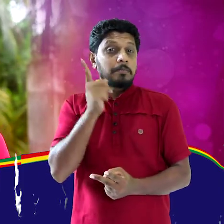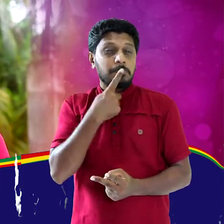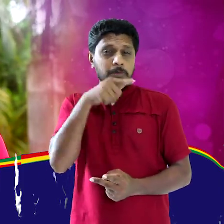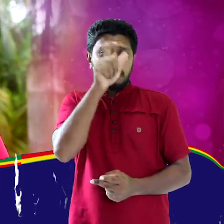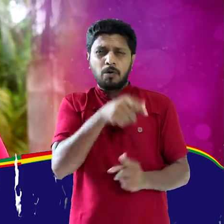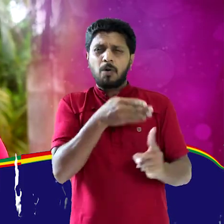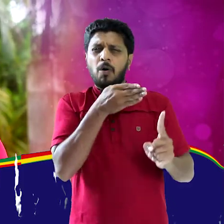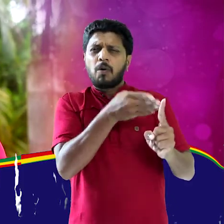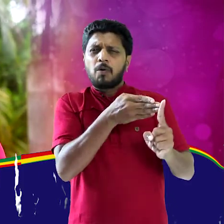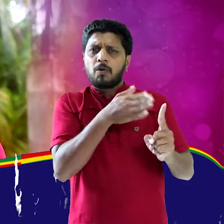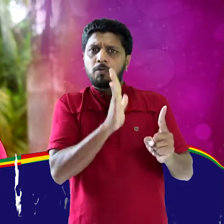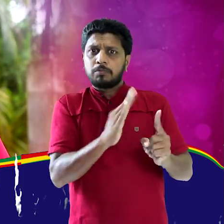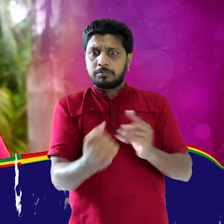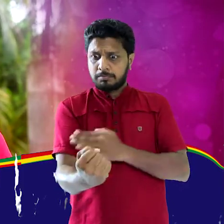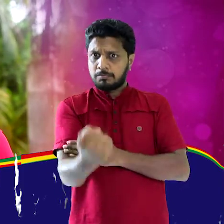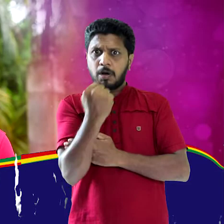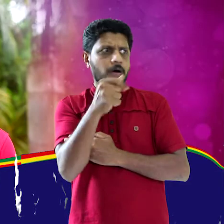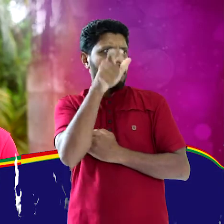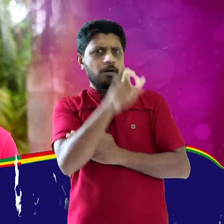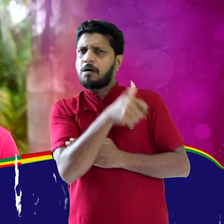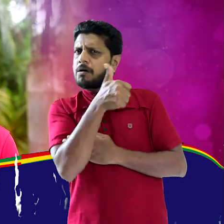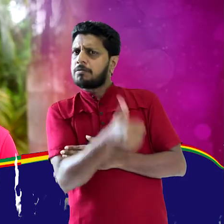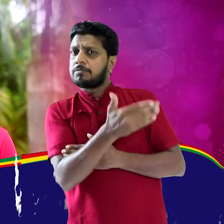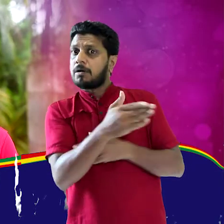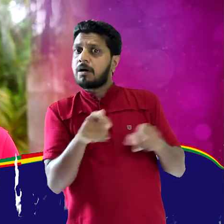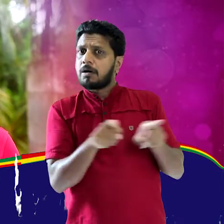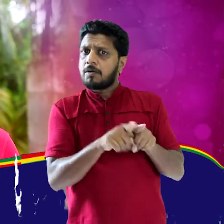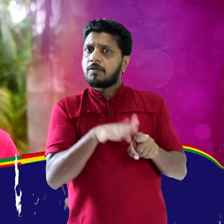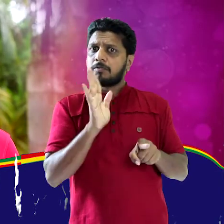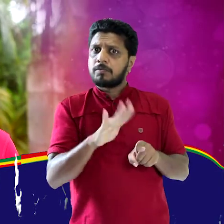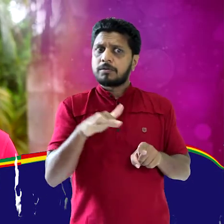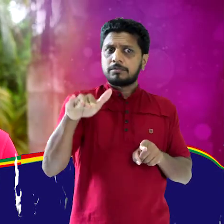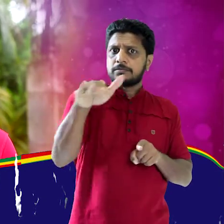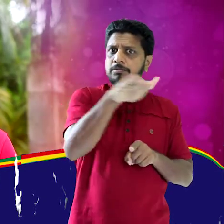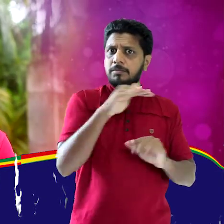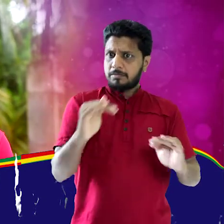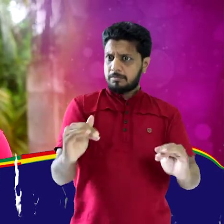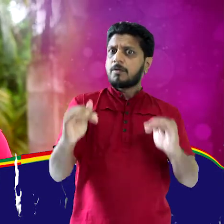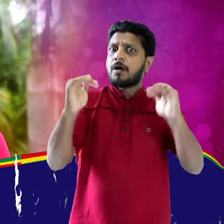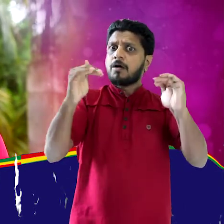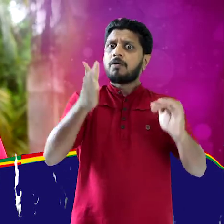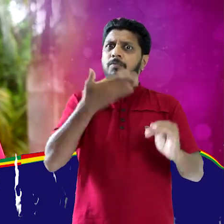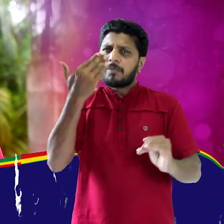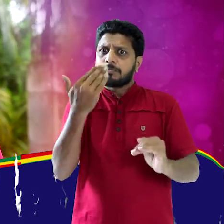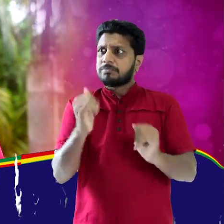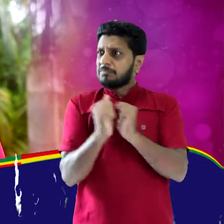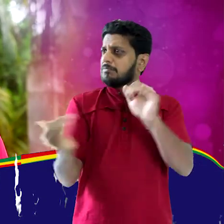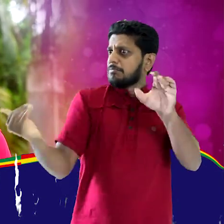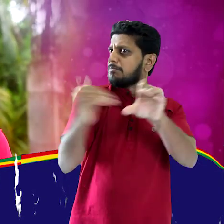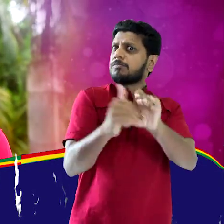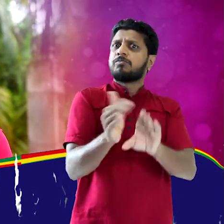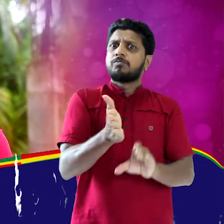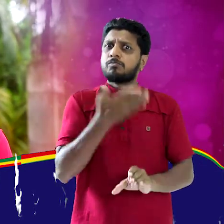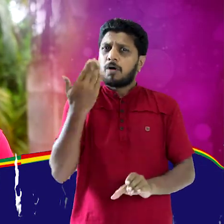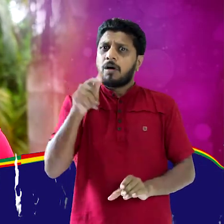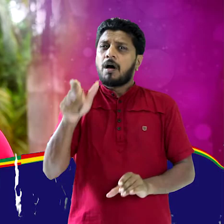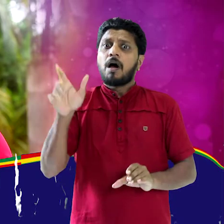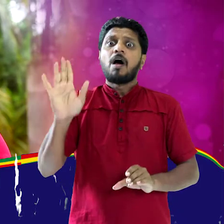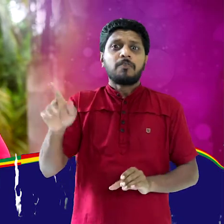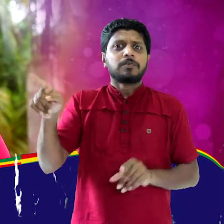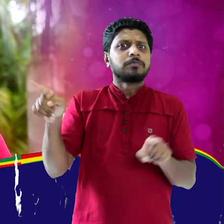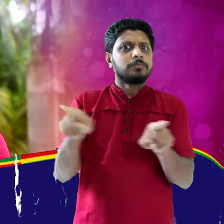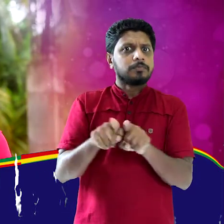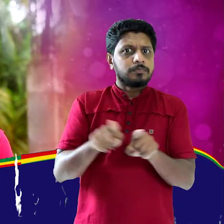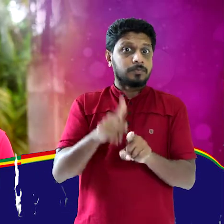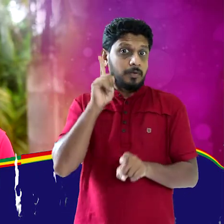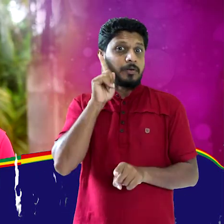කණ්ඩායම මෙරට ඉතාමත් ශක්තිමත් කණ්ඩායමක්. ඔවුන් මේ සමාජයේ සංවර්ධන ක්‍රියාවලියට විශාල වශයෙන් නැඹුරු කරගන්න පුළුවන් කණ්ඩායමක්. ශ්‍රවණ හා